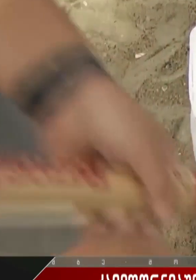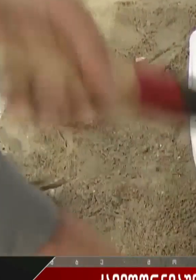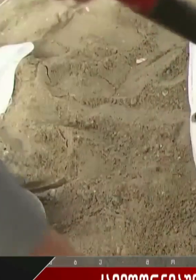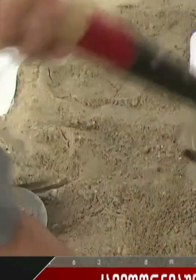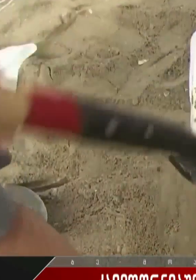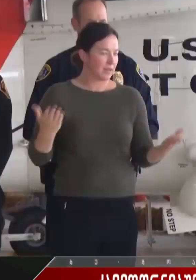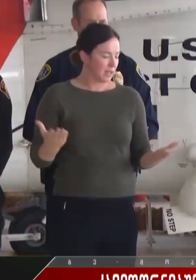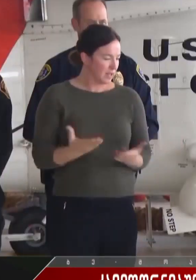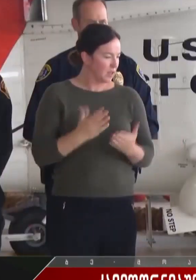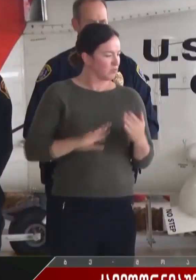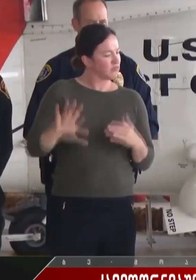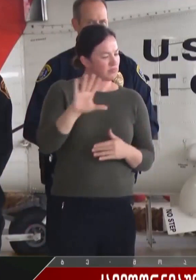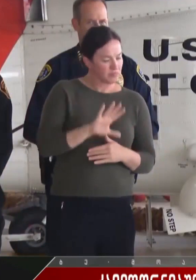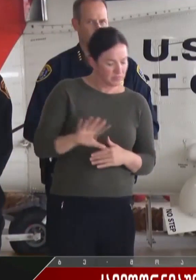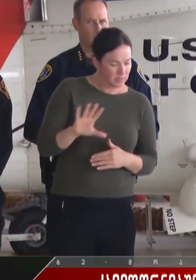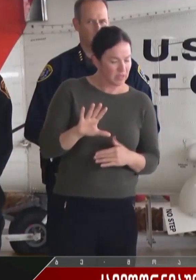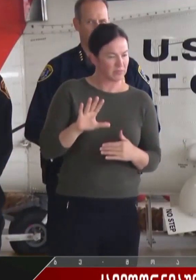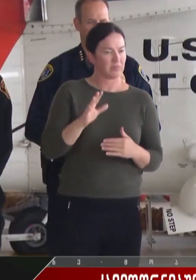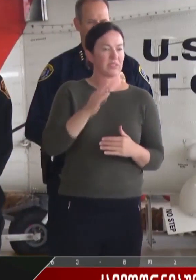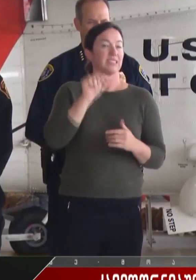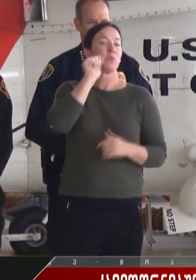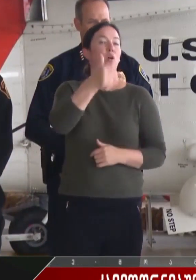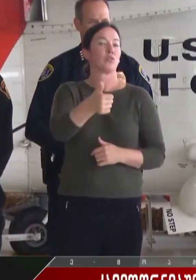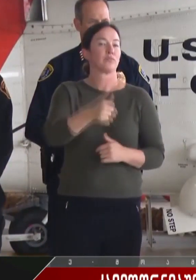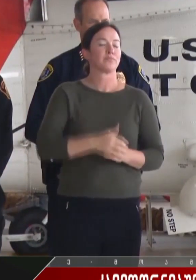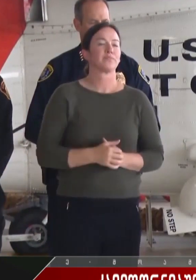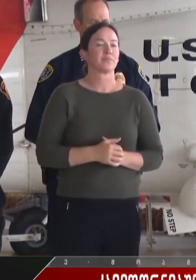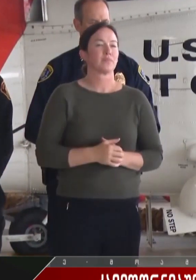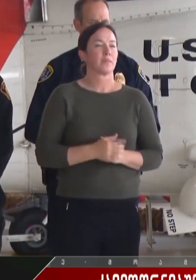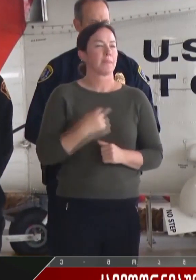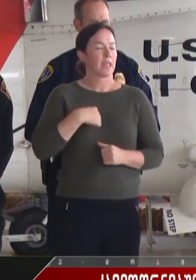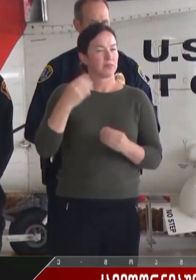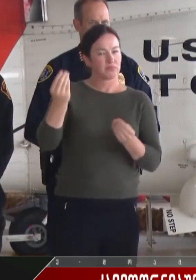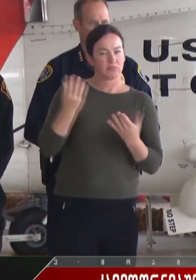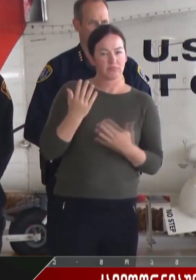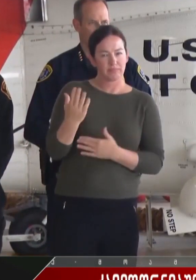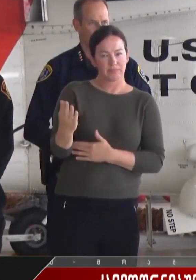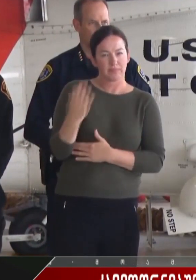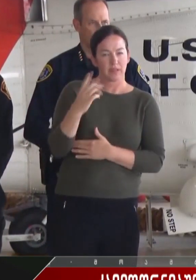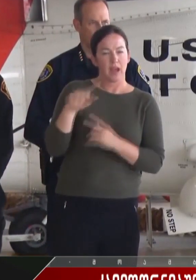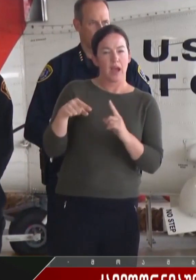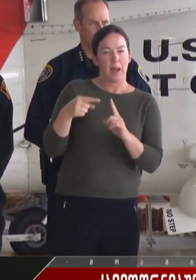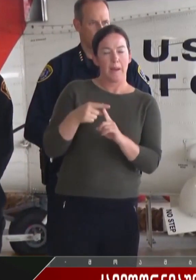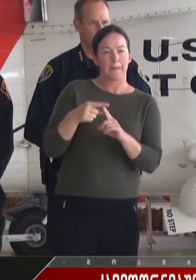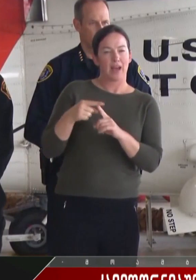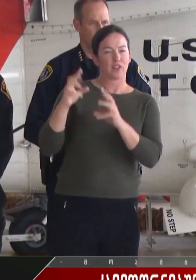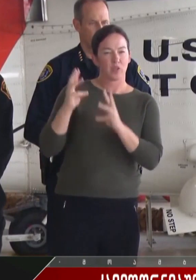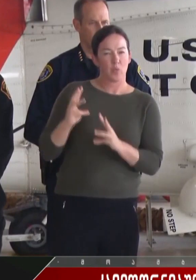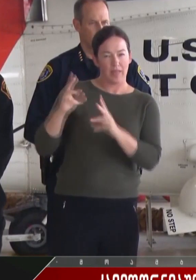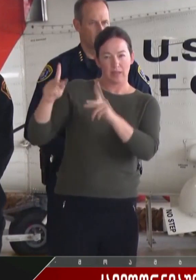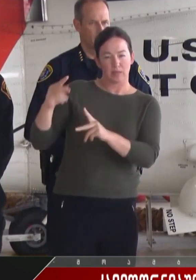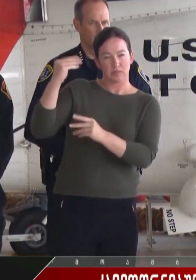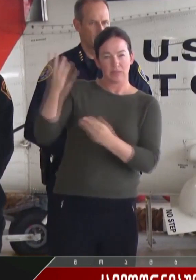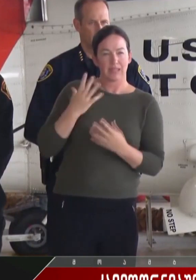როგორც მოსალოდნელია, შტორმი ჩვენ რეგიონს ხვალდილით დაატყდება თავს. მეტეოროლოგებმა შტორმის ტრაექტორიის შესახებ მომაწოდეს ინფორმაცია.